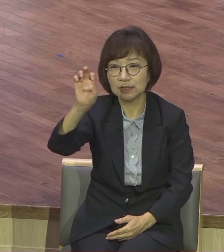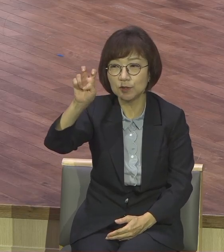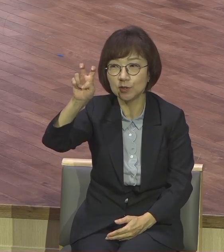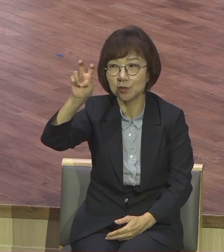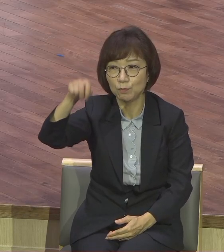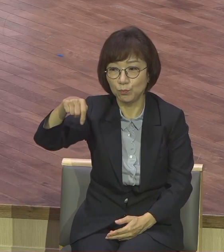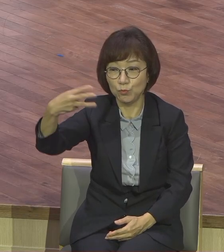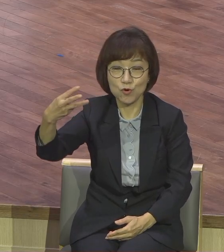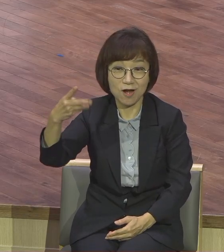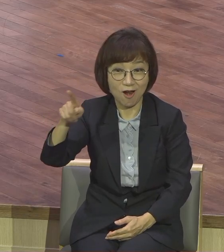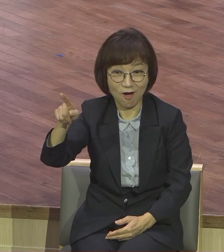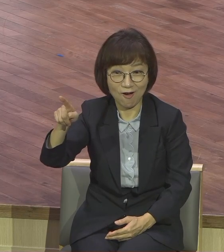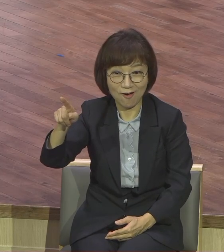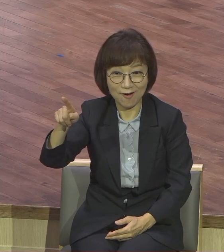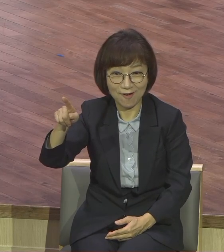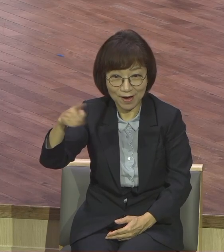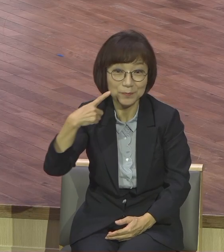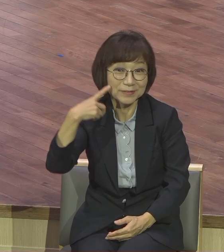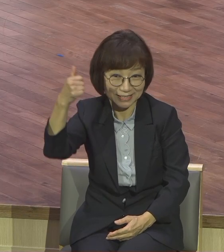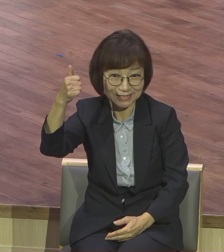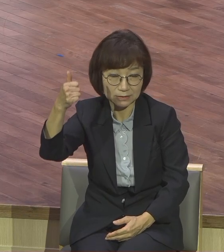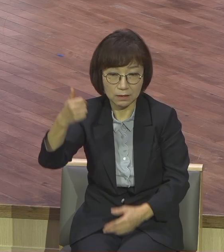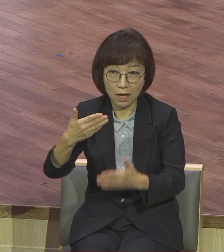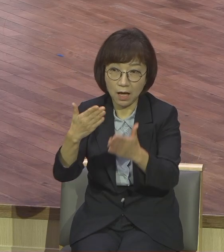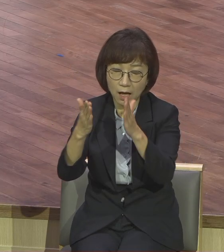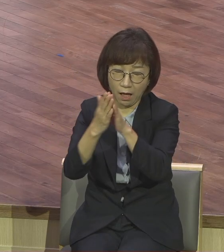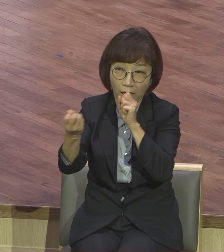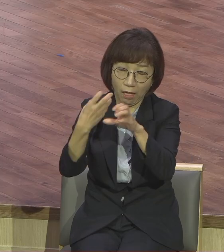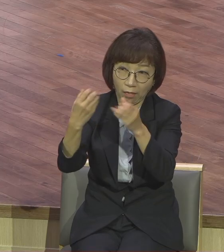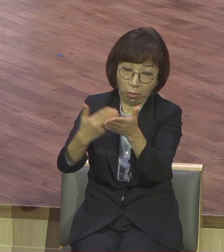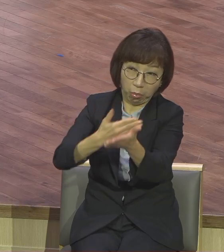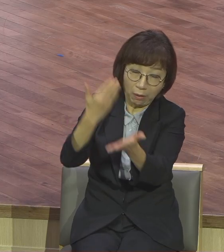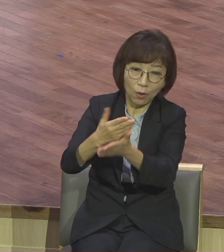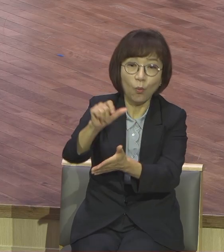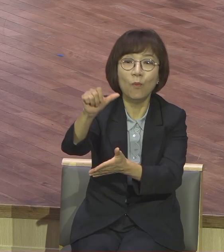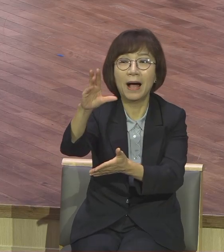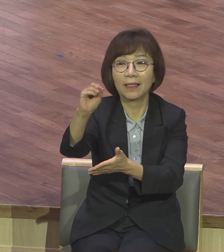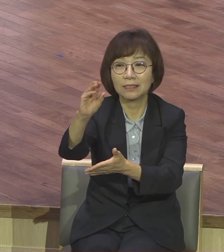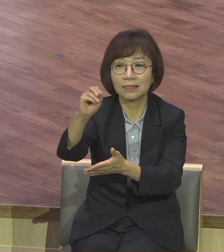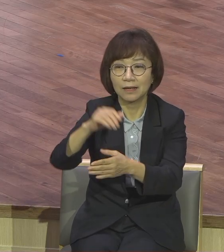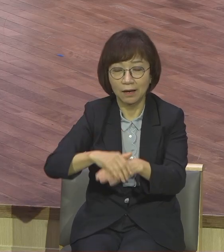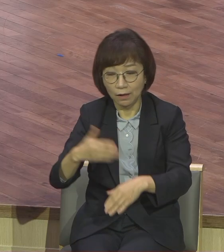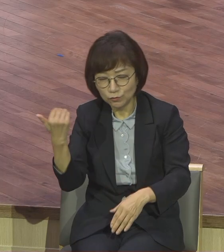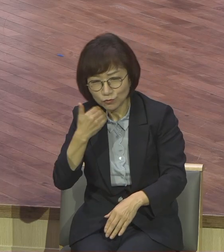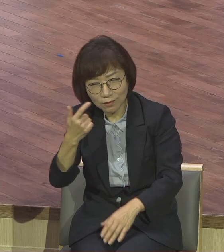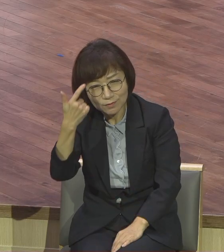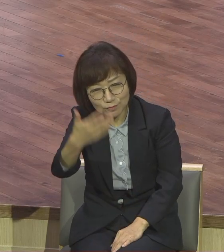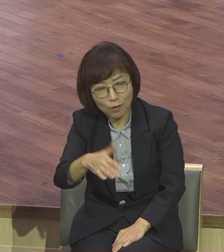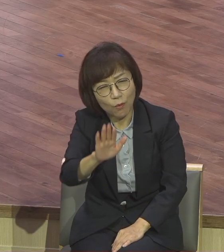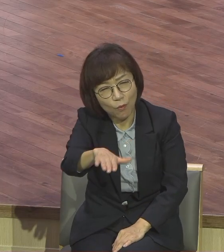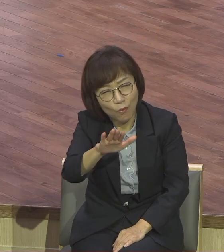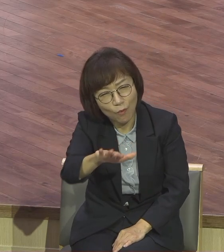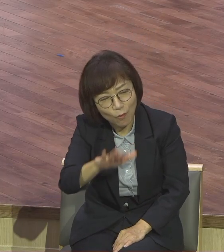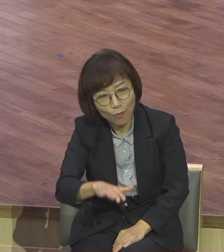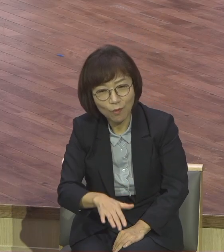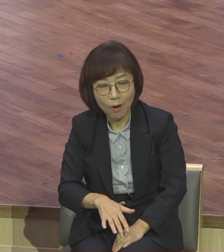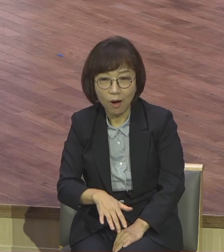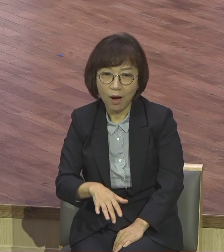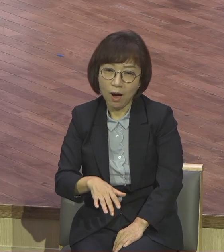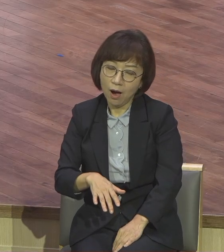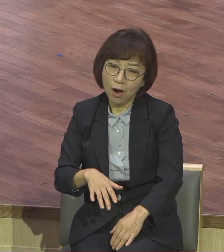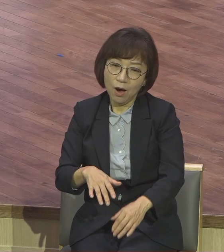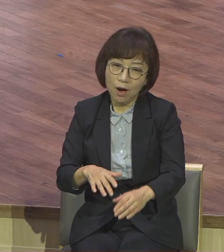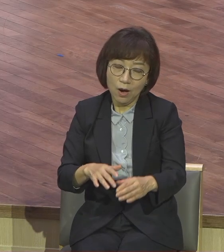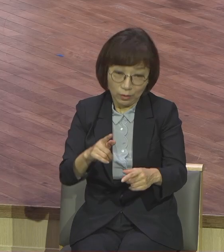분이잖아요. 5만 번 기도응답. 어떤 사람이 물었습니다. 선생님은 어떻게 그렇게